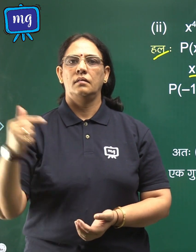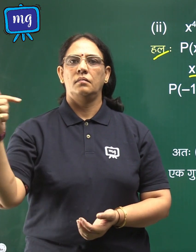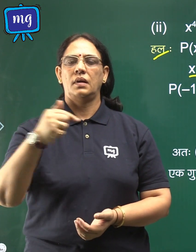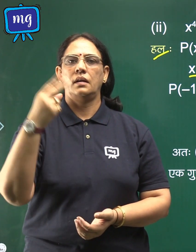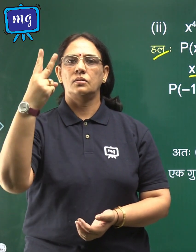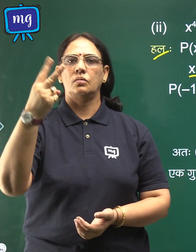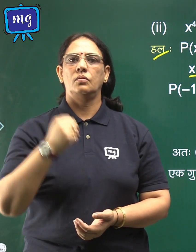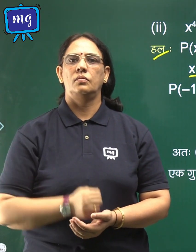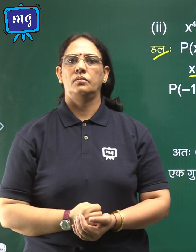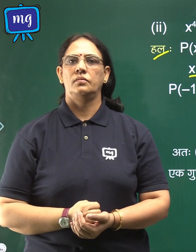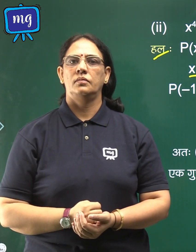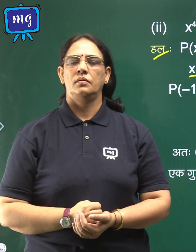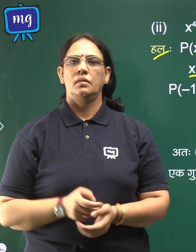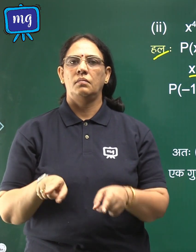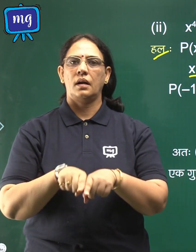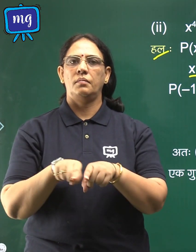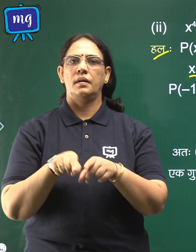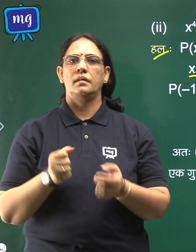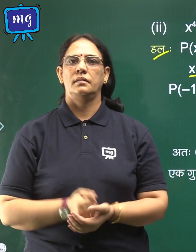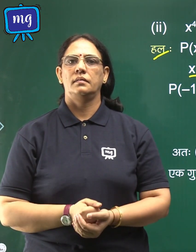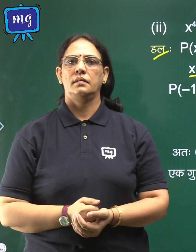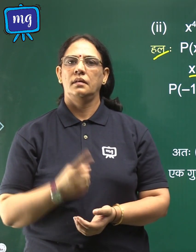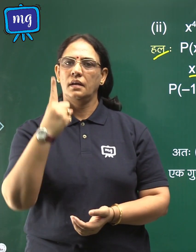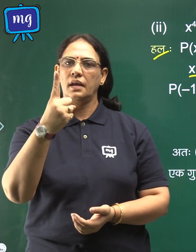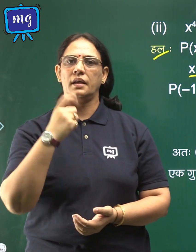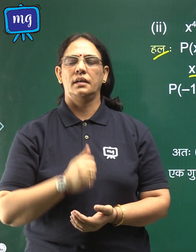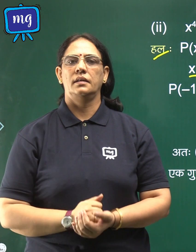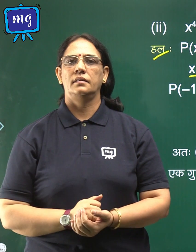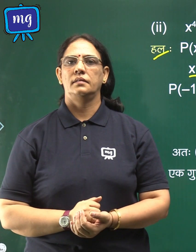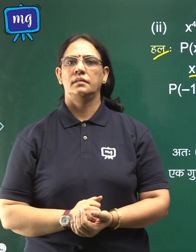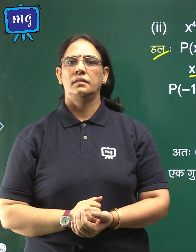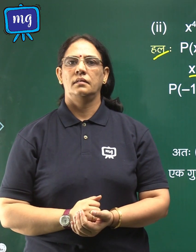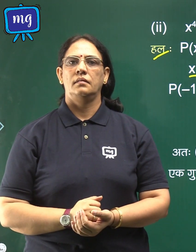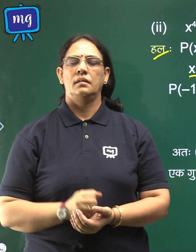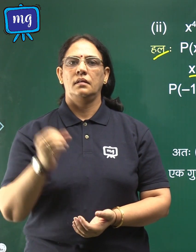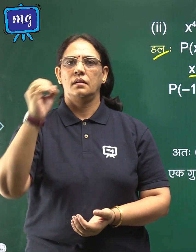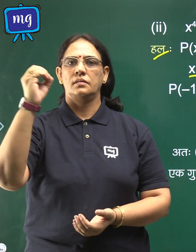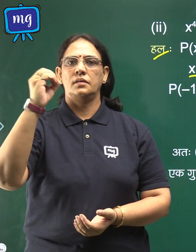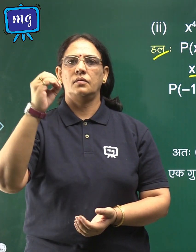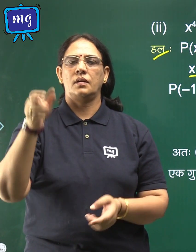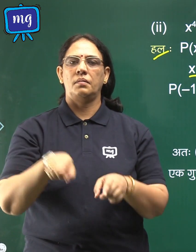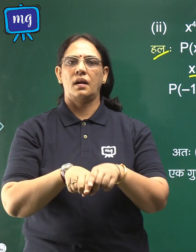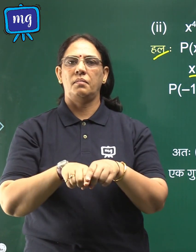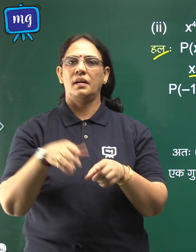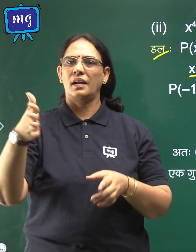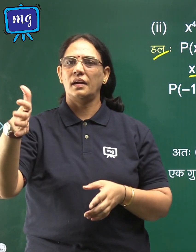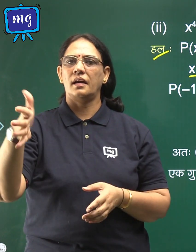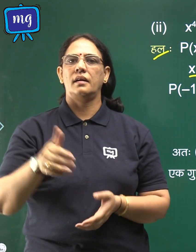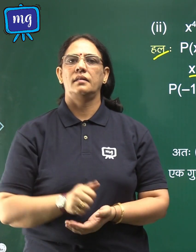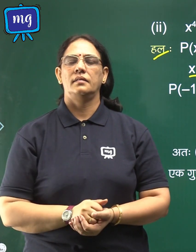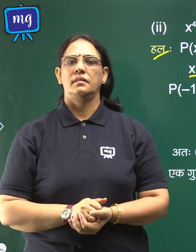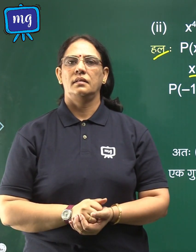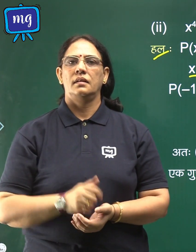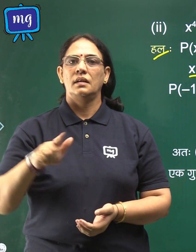-2 बराबर 1। 0 के बराबर नहीं है।